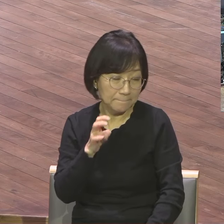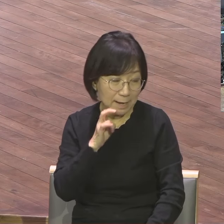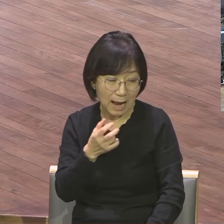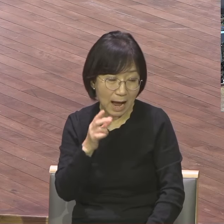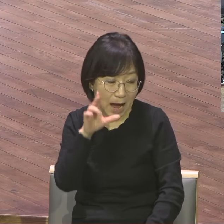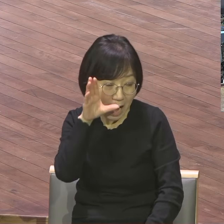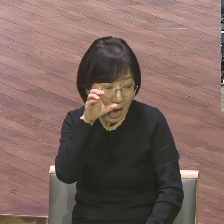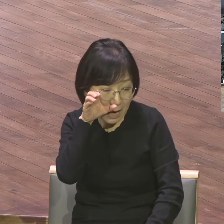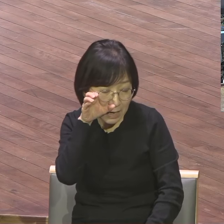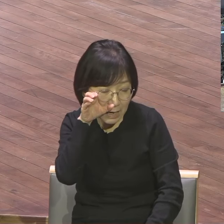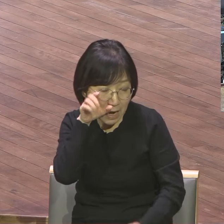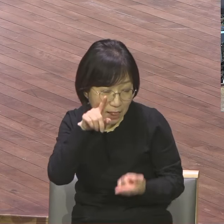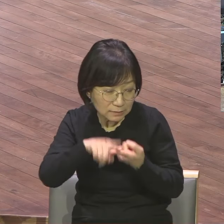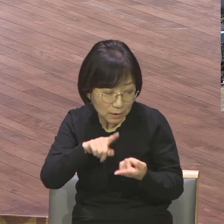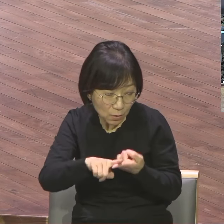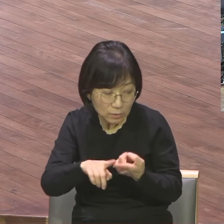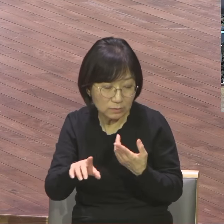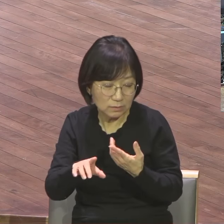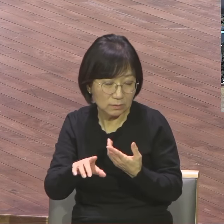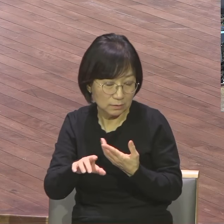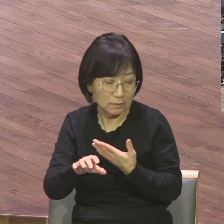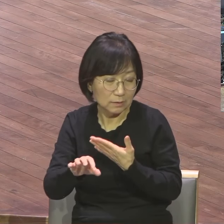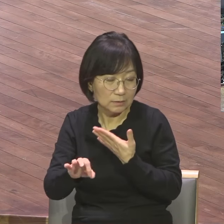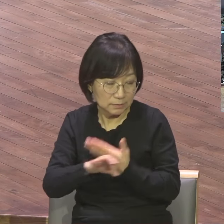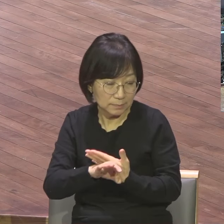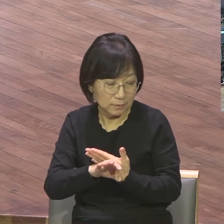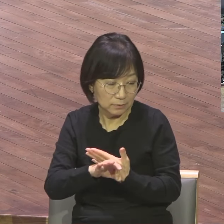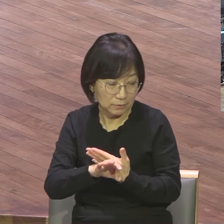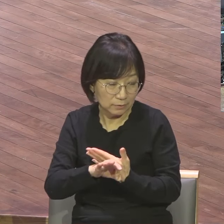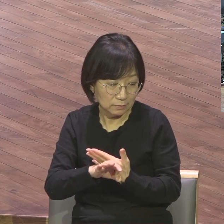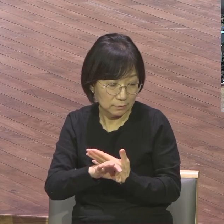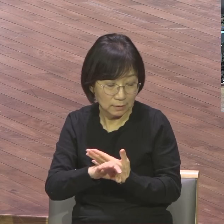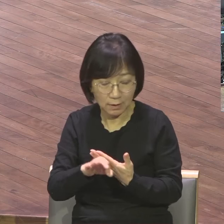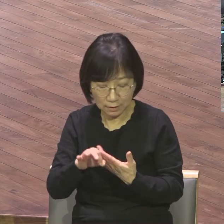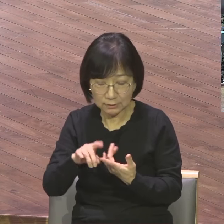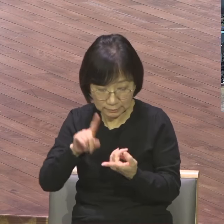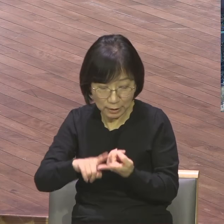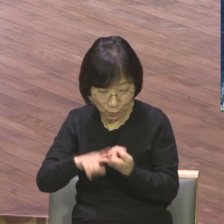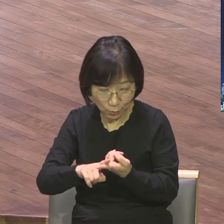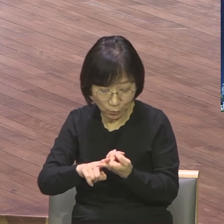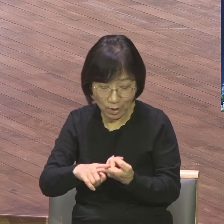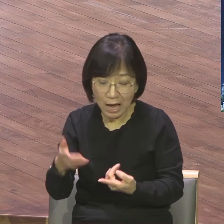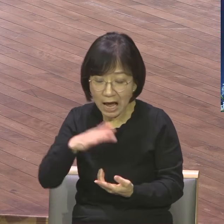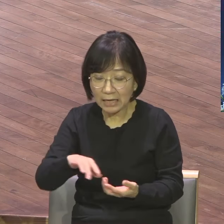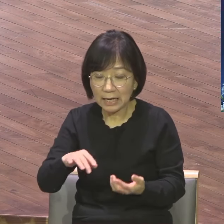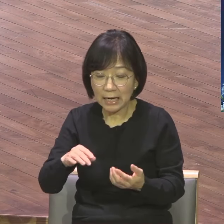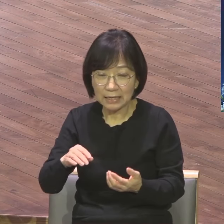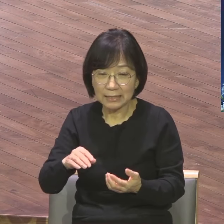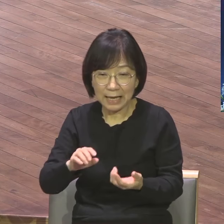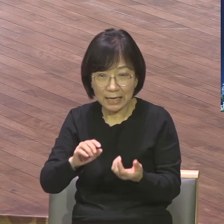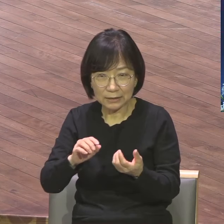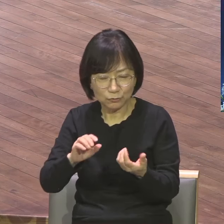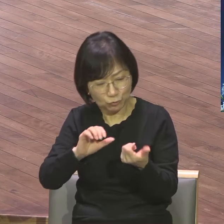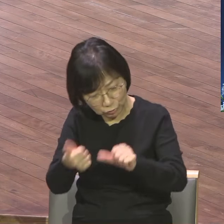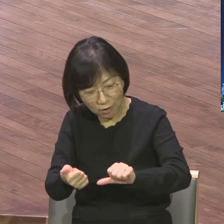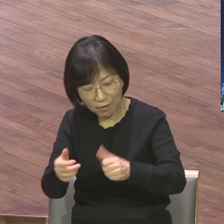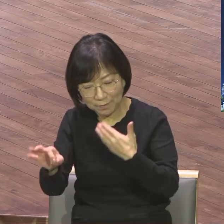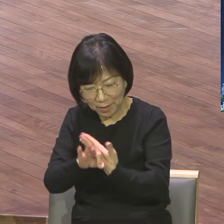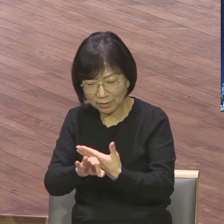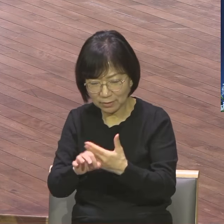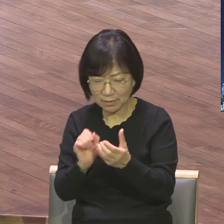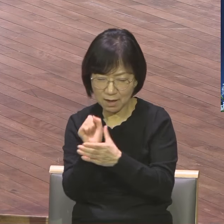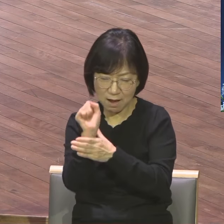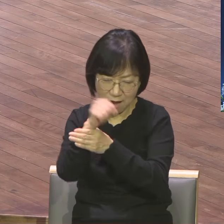알 그대로 있고 죽으면 많은 열매를 맺느니라. 모든 종교는 살기 위해서 믿거든요.